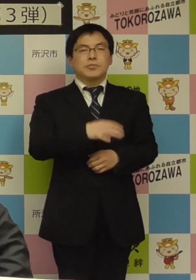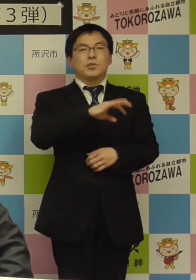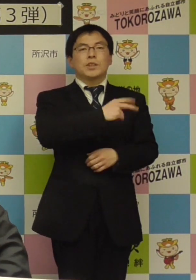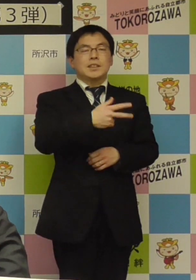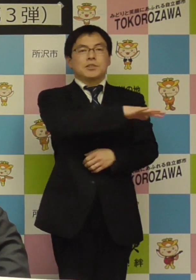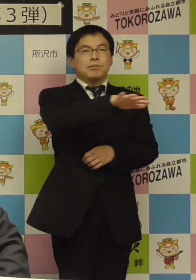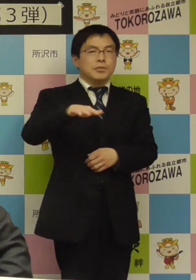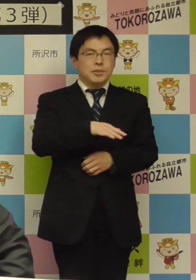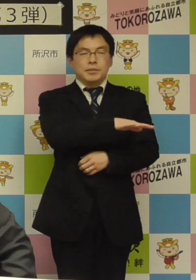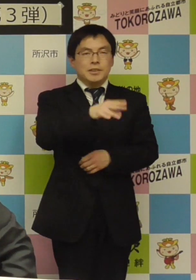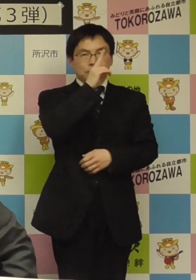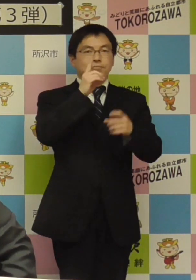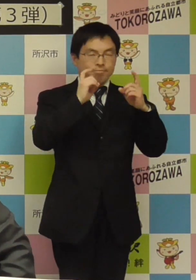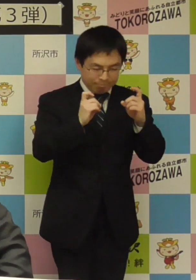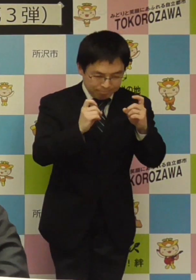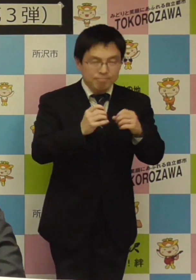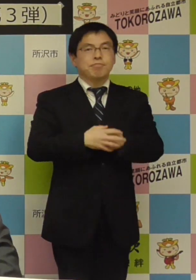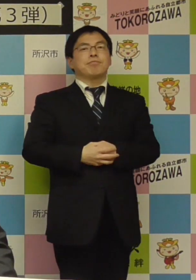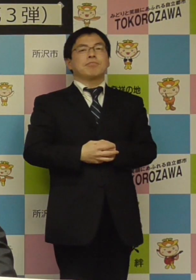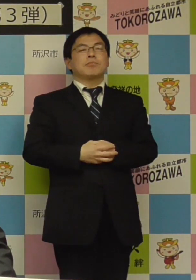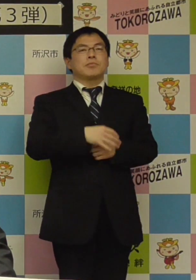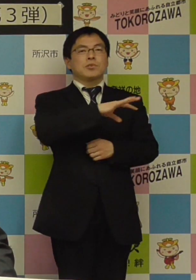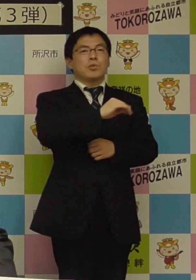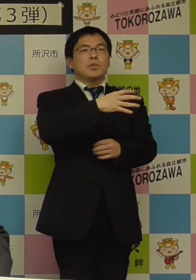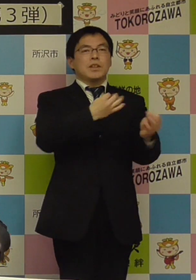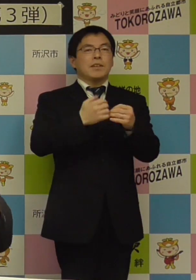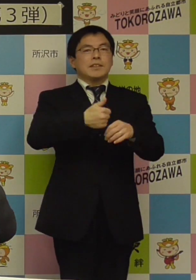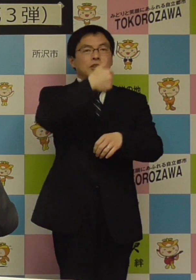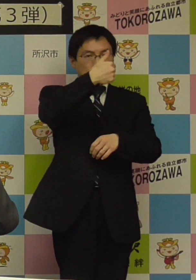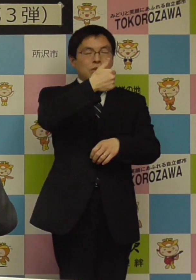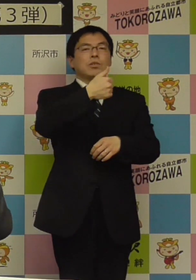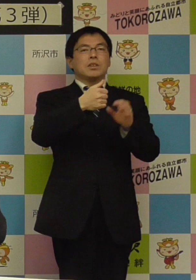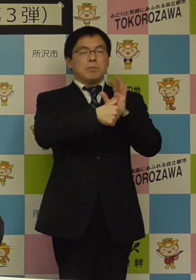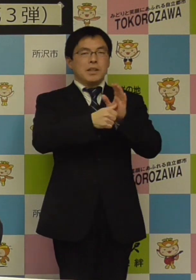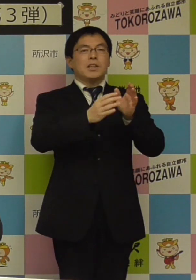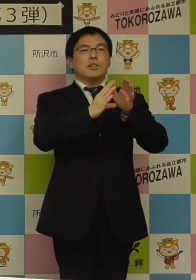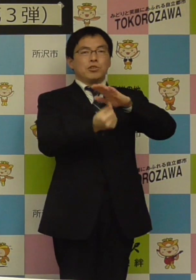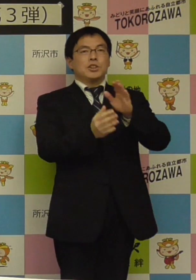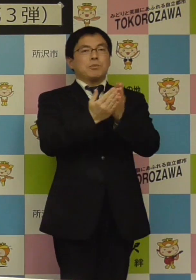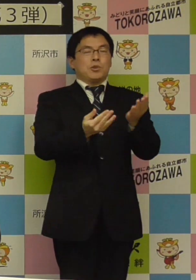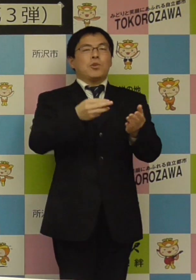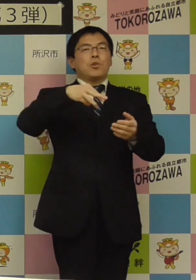所沢市民の皆様、こんにちは。所沢市長の藤本正人です。